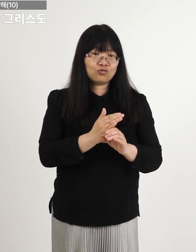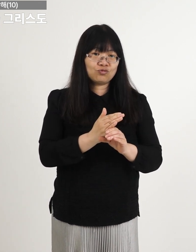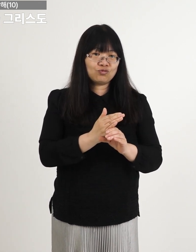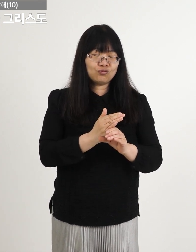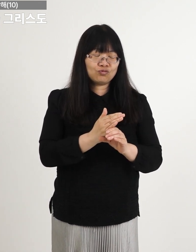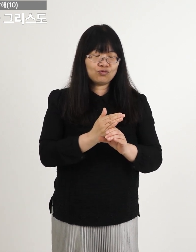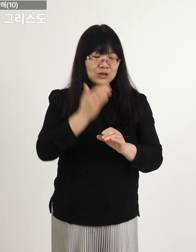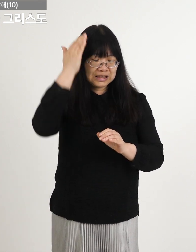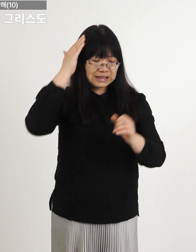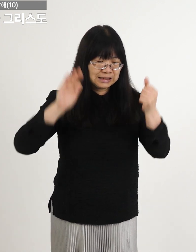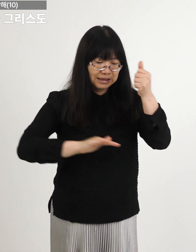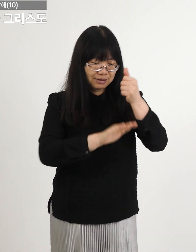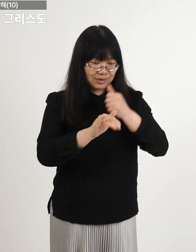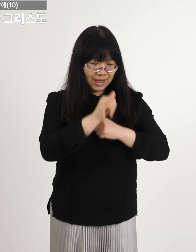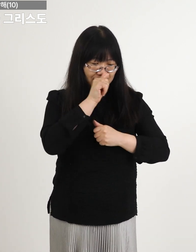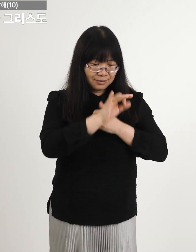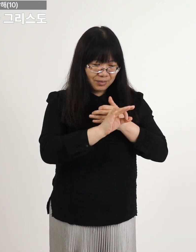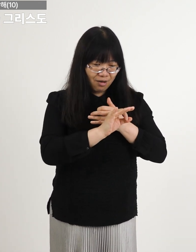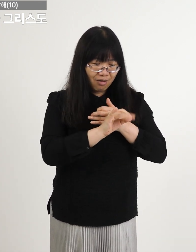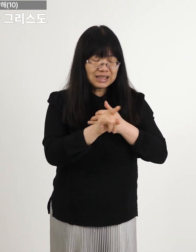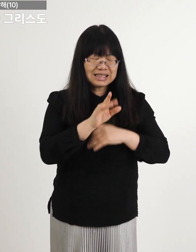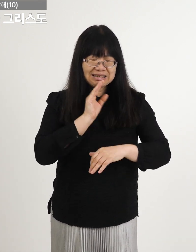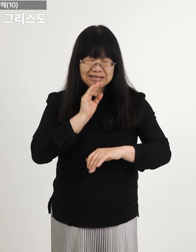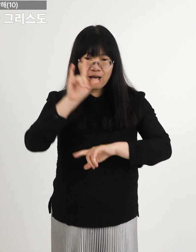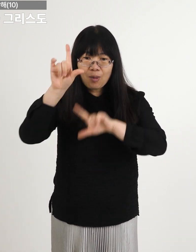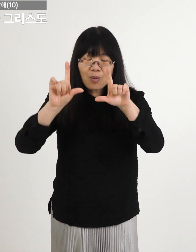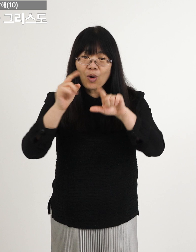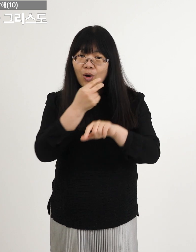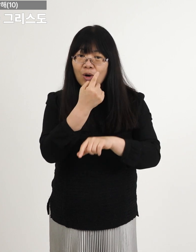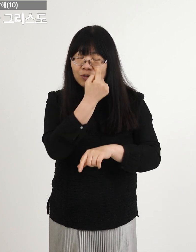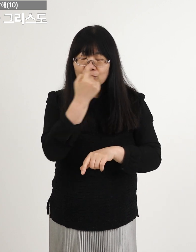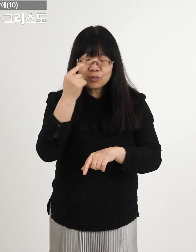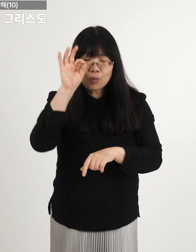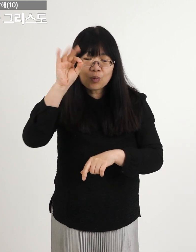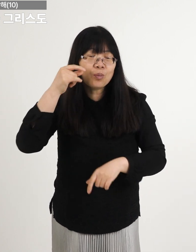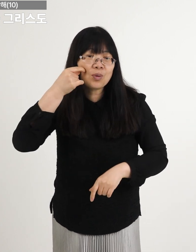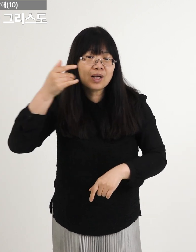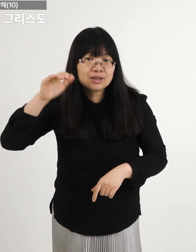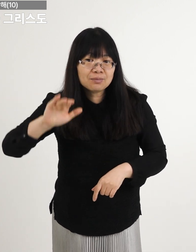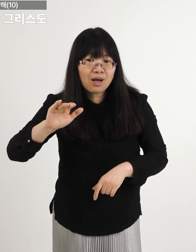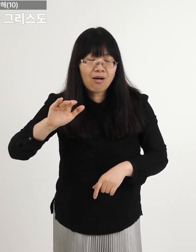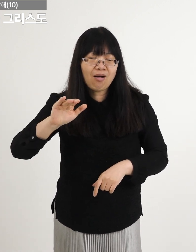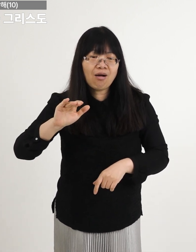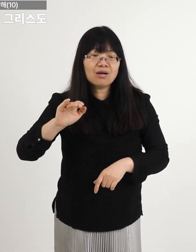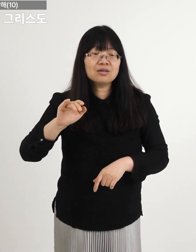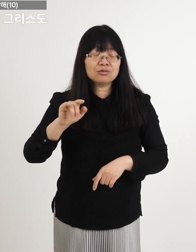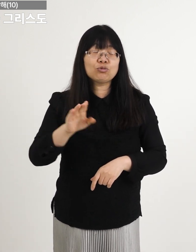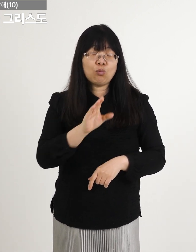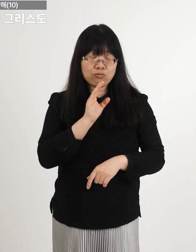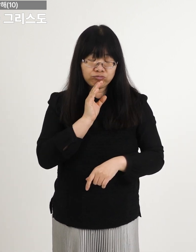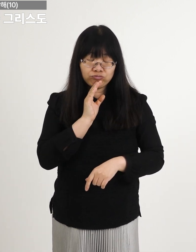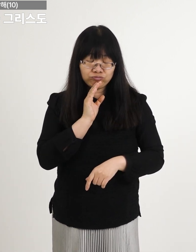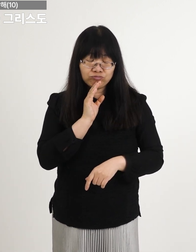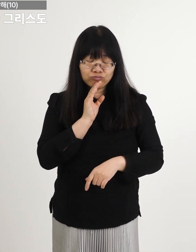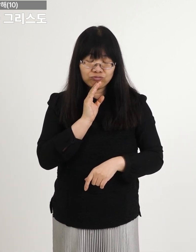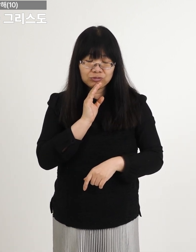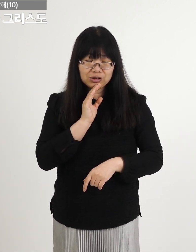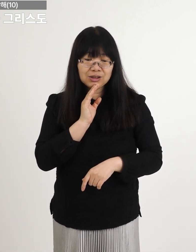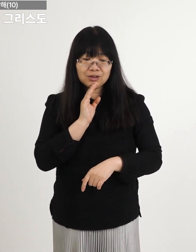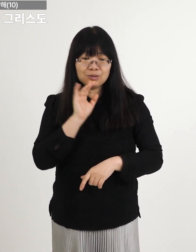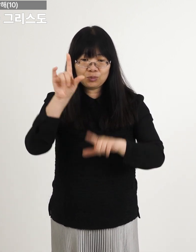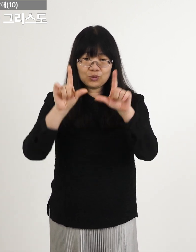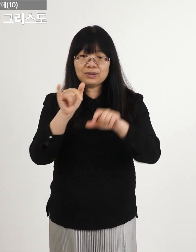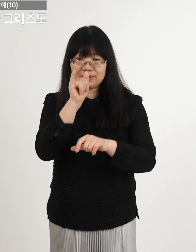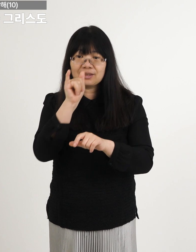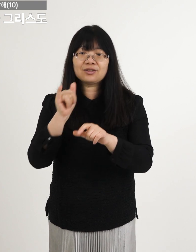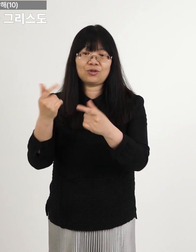그림자가 있으면 그 실체는 우리 눈으로 보지 못하지만 반드시 실체가 있는 거예요, 없는 거예요? 실체가